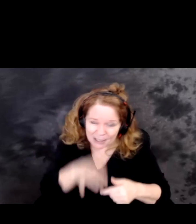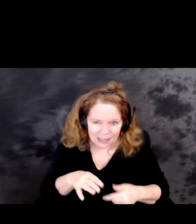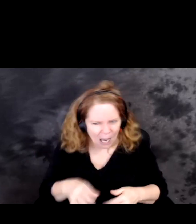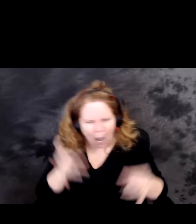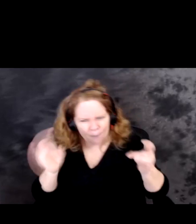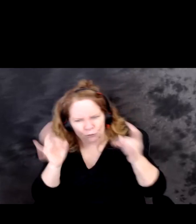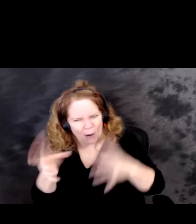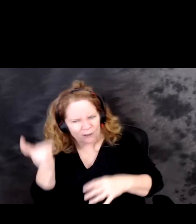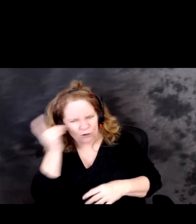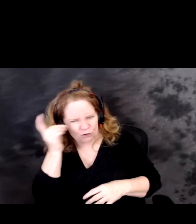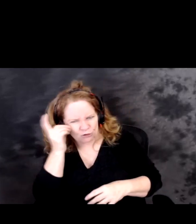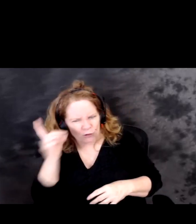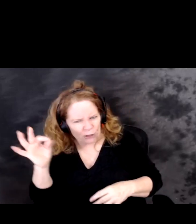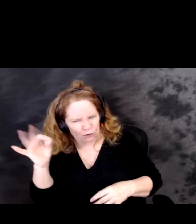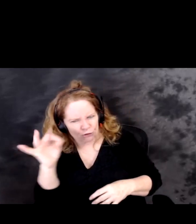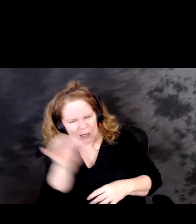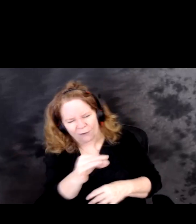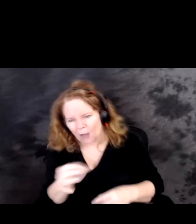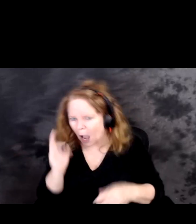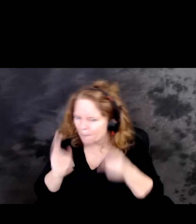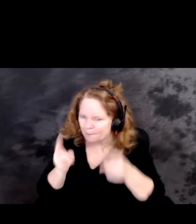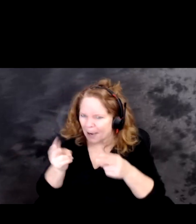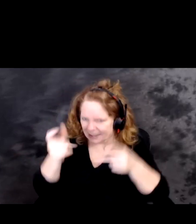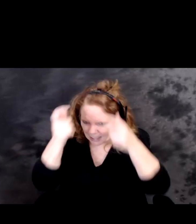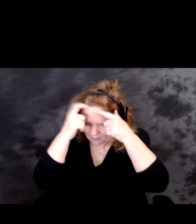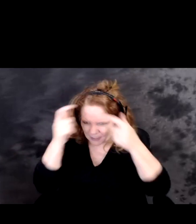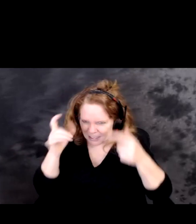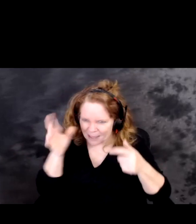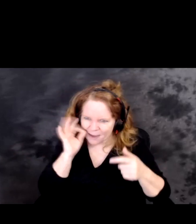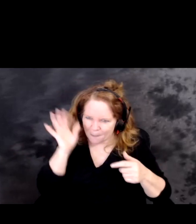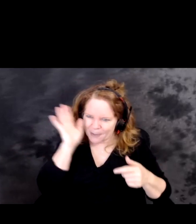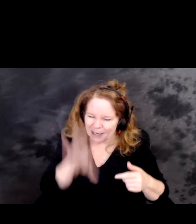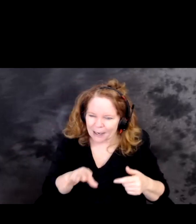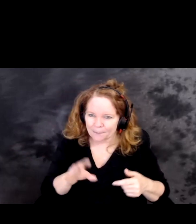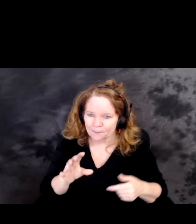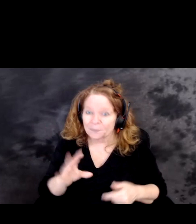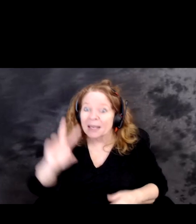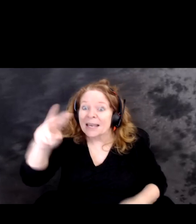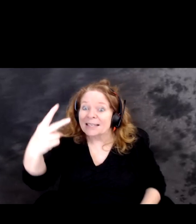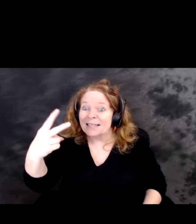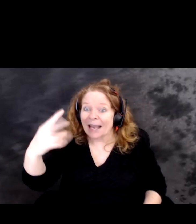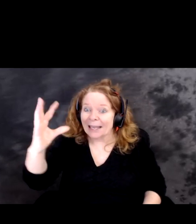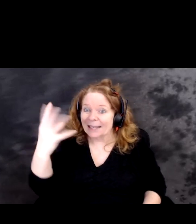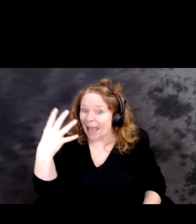Soy Drastic Drake, la libélula. Y yo soy Puzzling, la abejita.